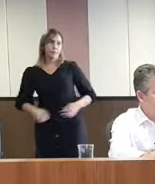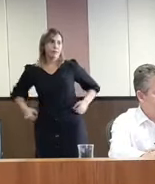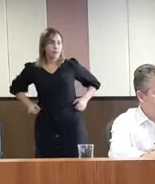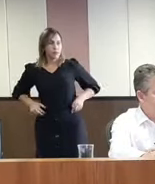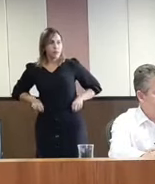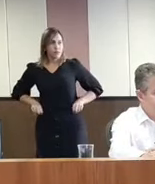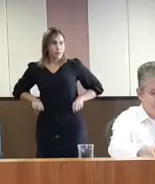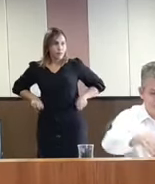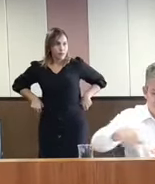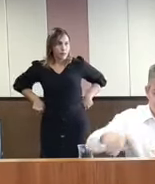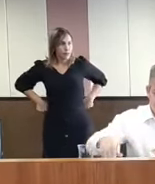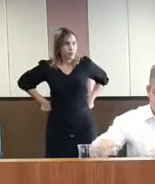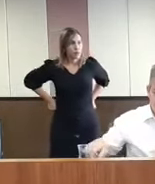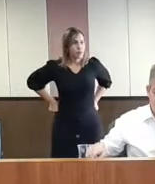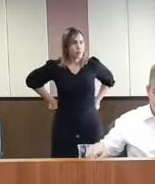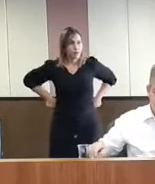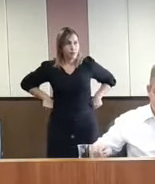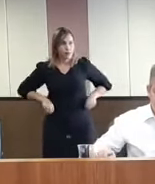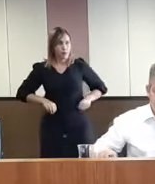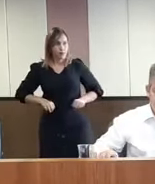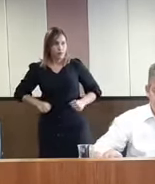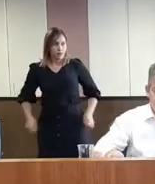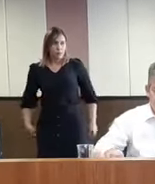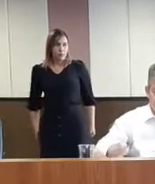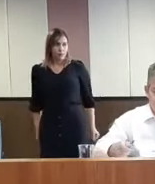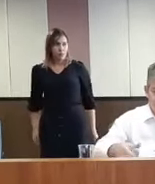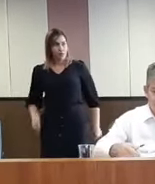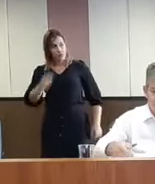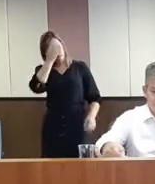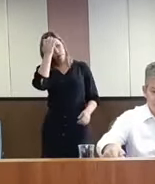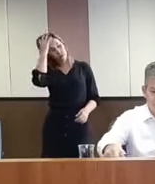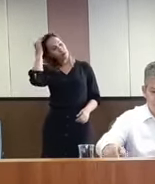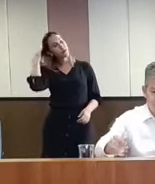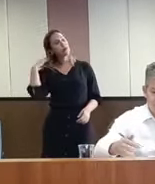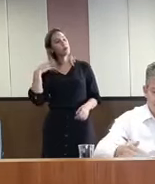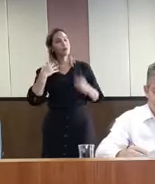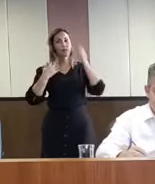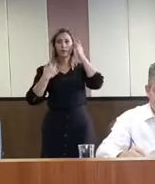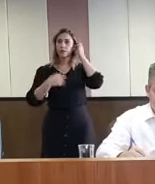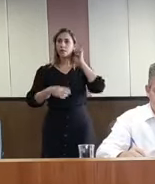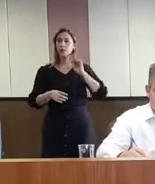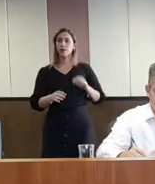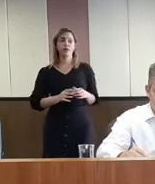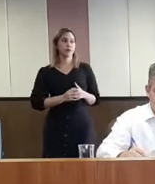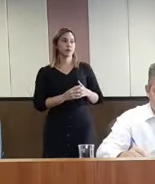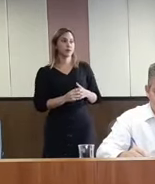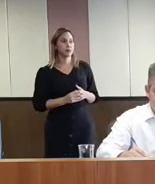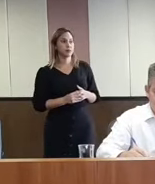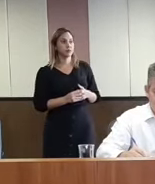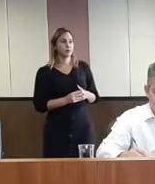a pergunta do Ronan, o governador já respondeu, Ronan, quando ele disse que semana que vem vai anunciar esse pacote de obras. Jorge Ciro,